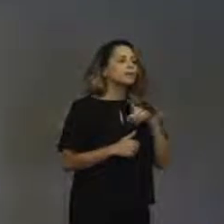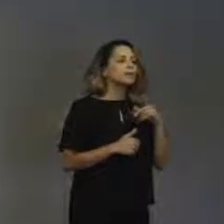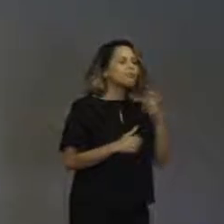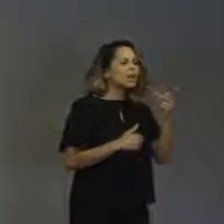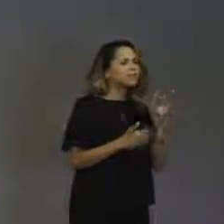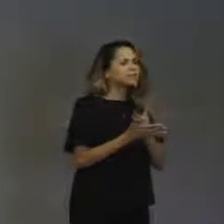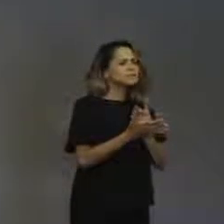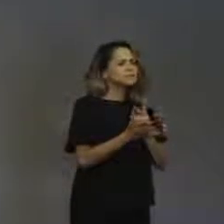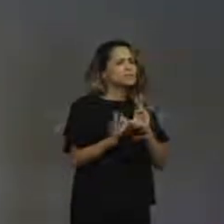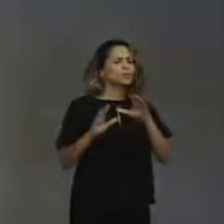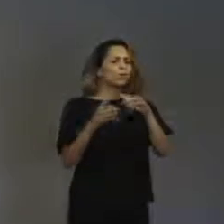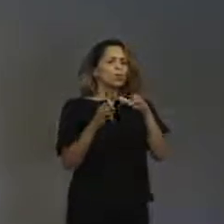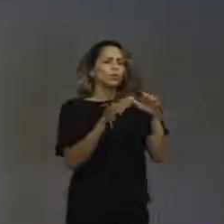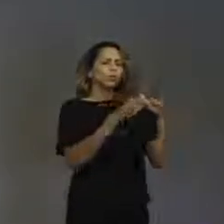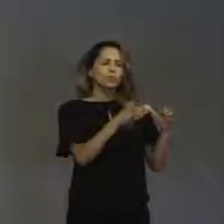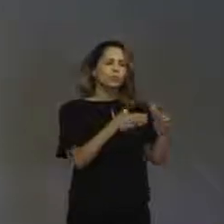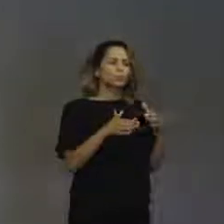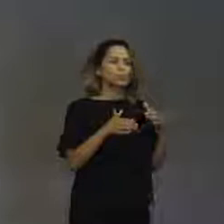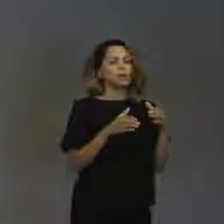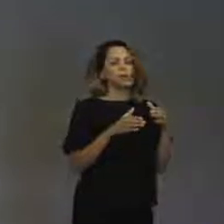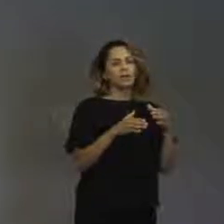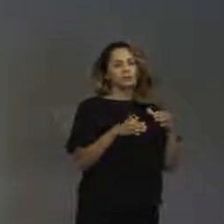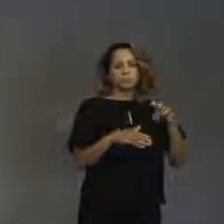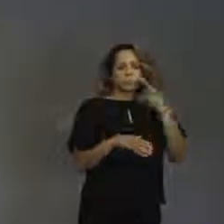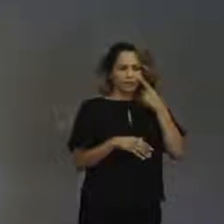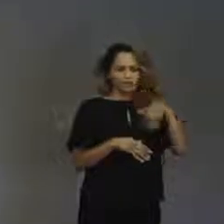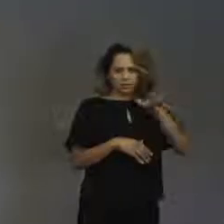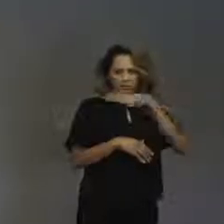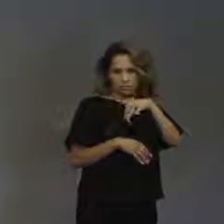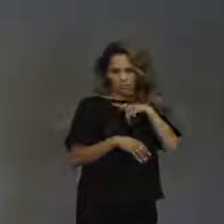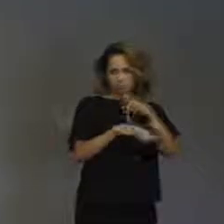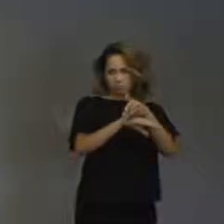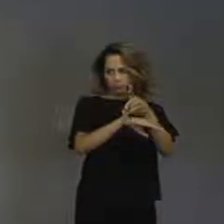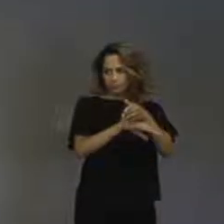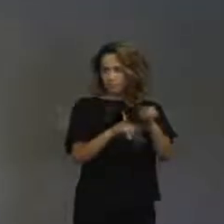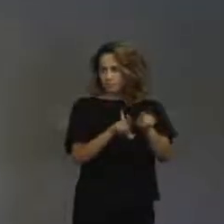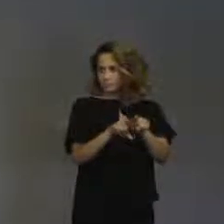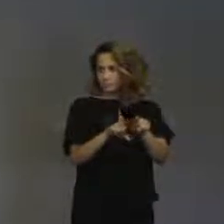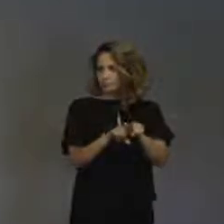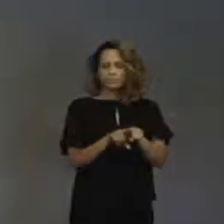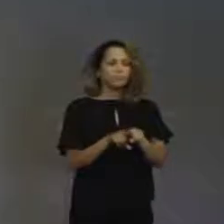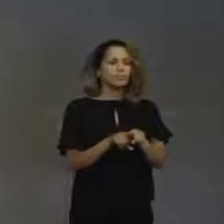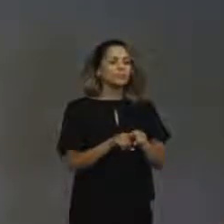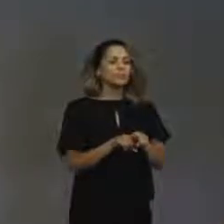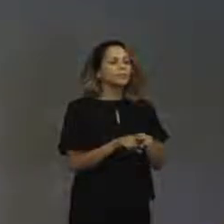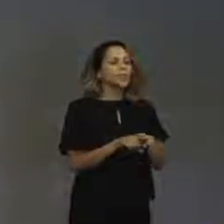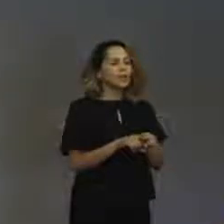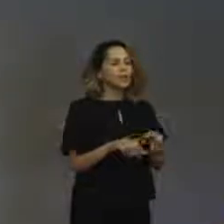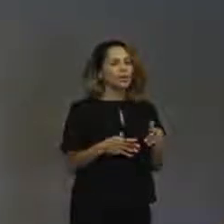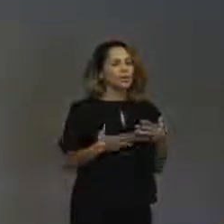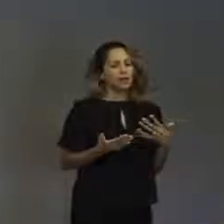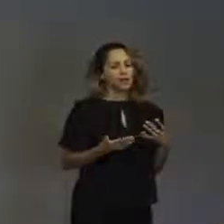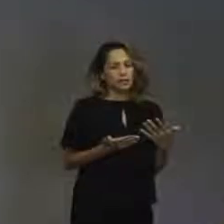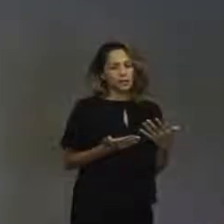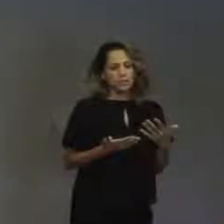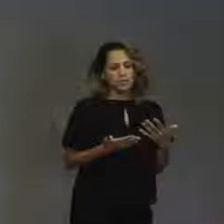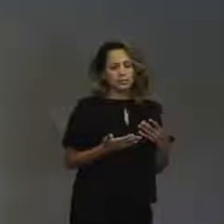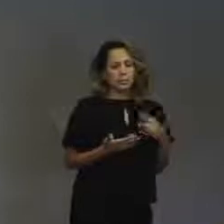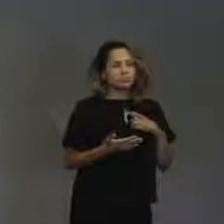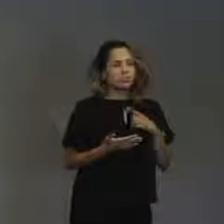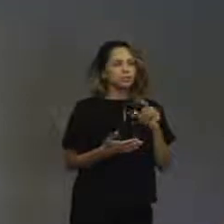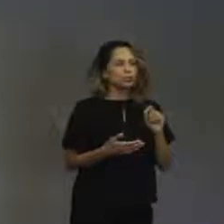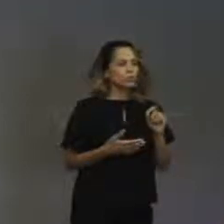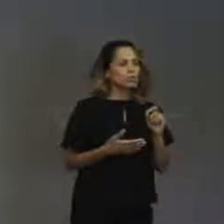de associação de comunitárias aqui no público, pelo que eu vi na lista de inscritos, e a gente recebia